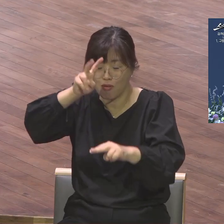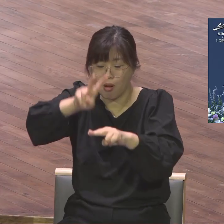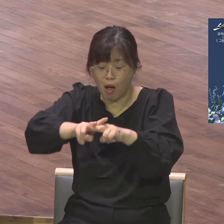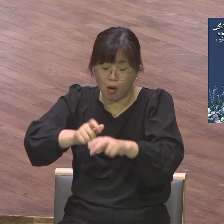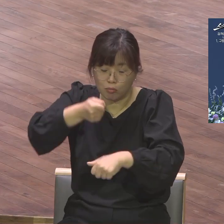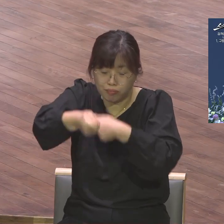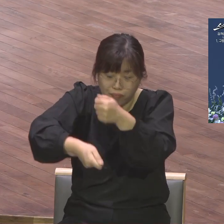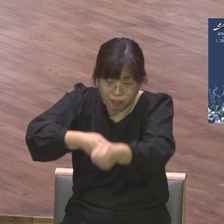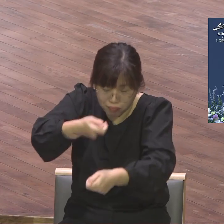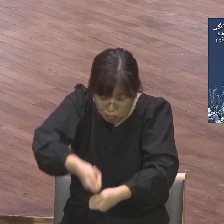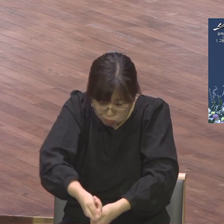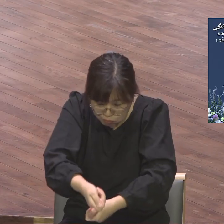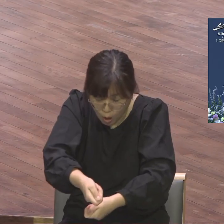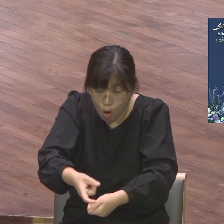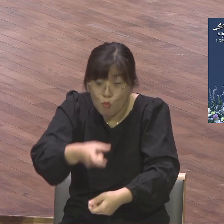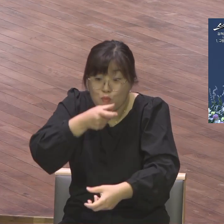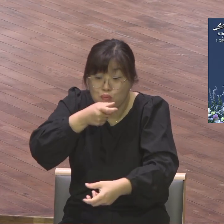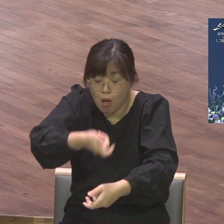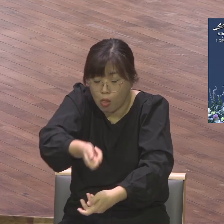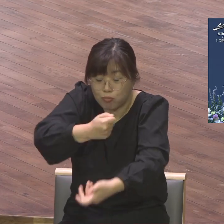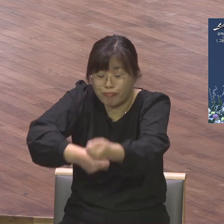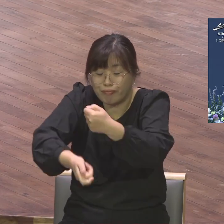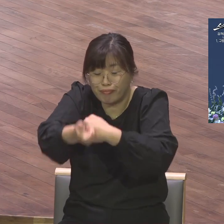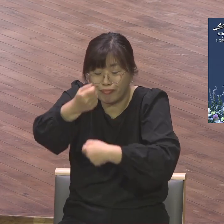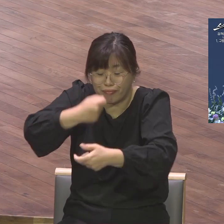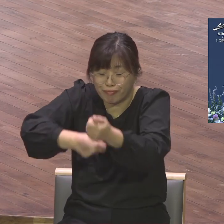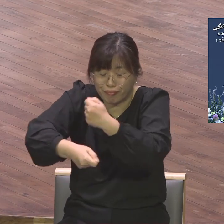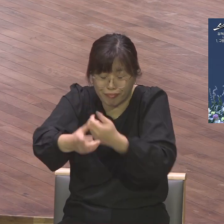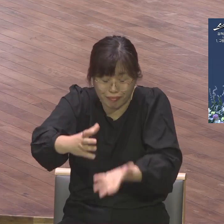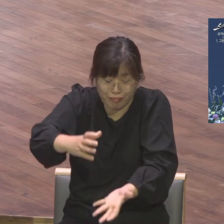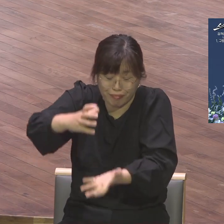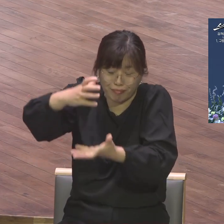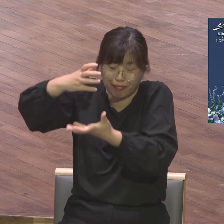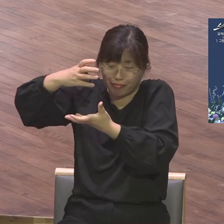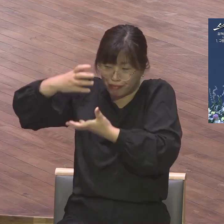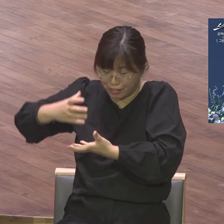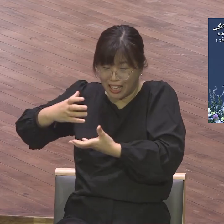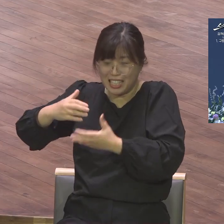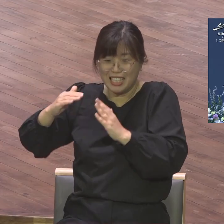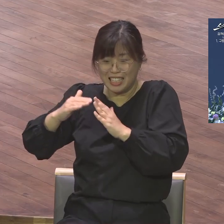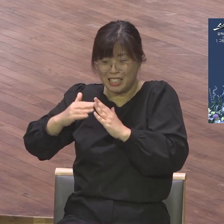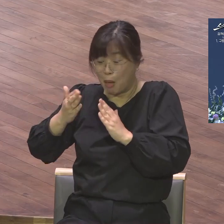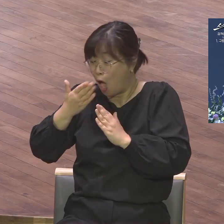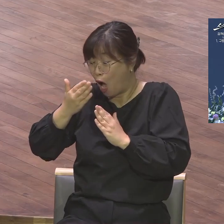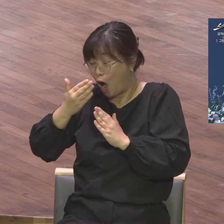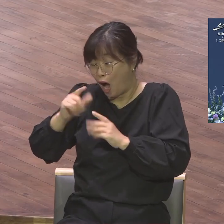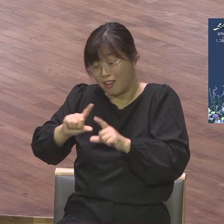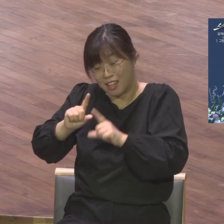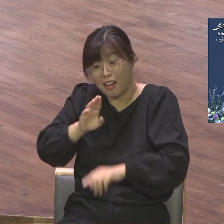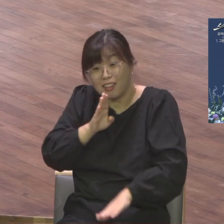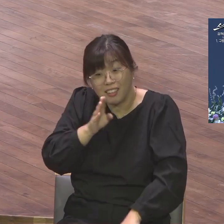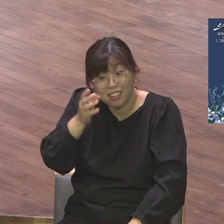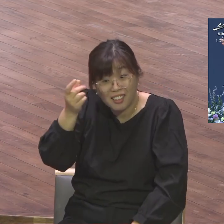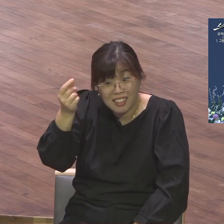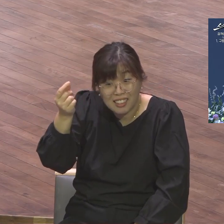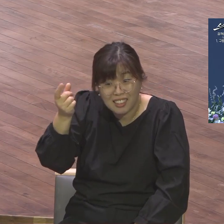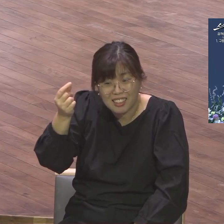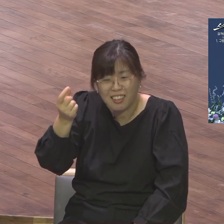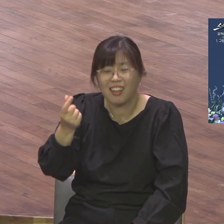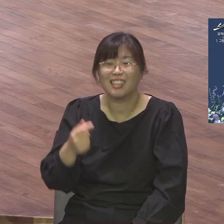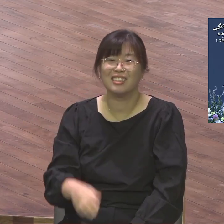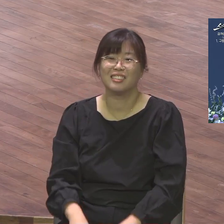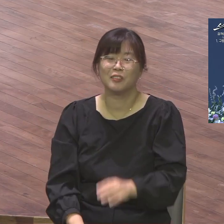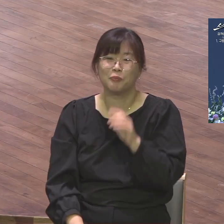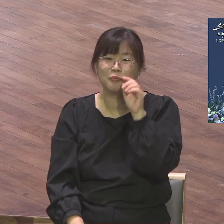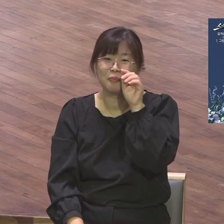먹었다니까. 우리 집이 산에 입은지잖아요. 그럼 그 물을 가져올래. 전부 우리 남자들, 남자들이 여자들은 못해. 너무 이게